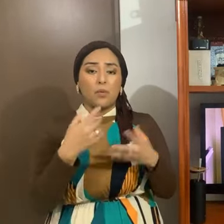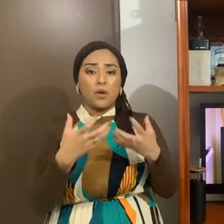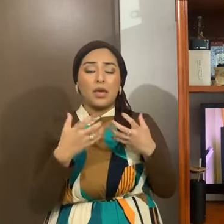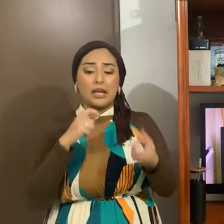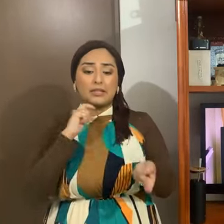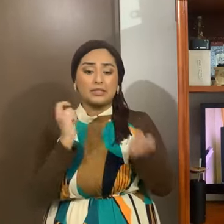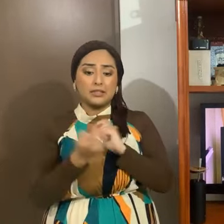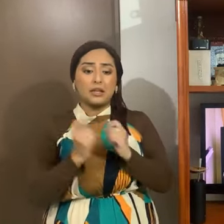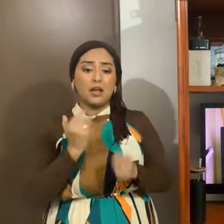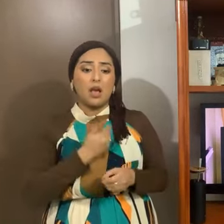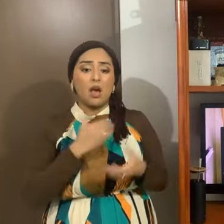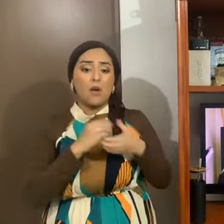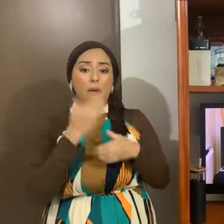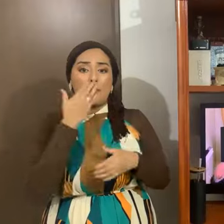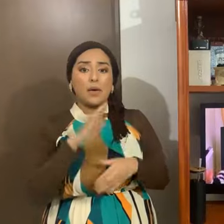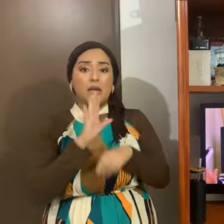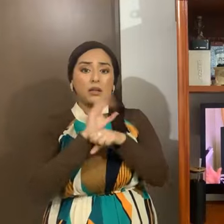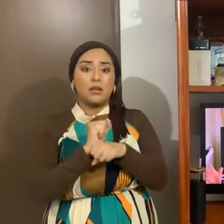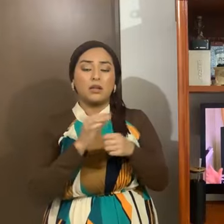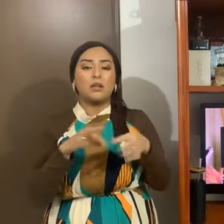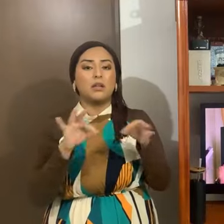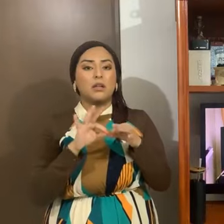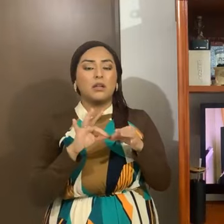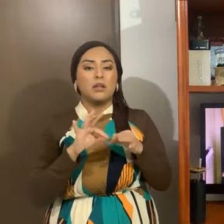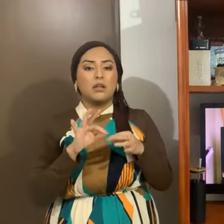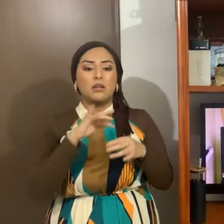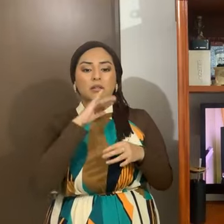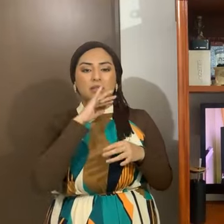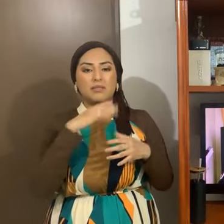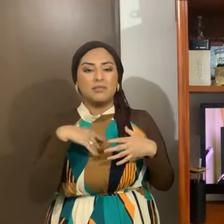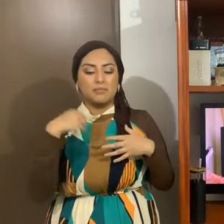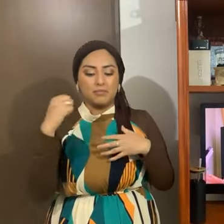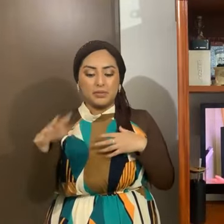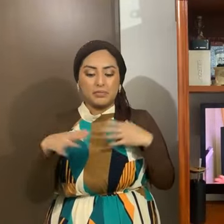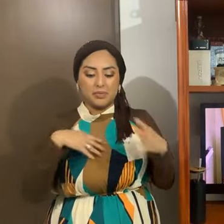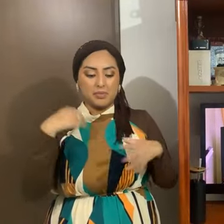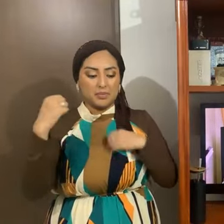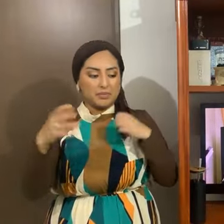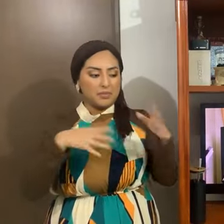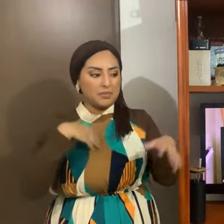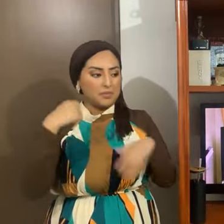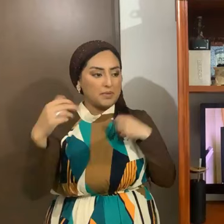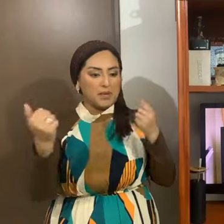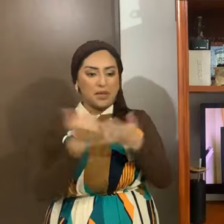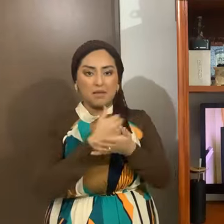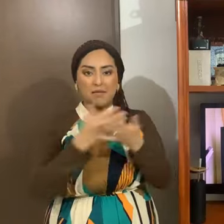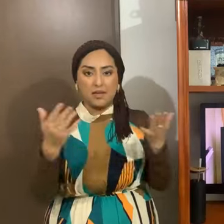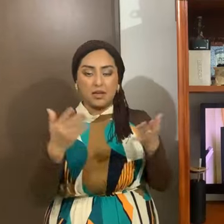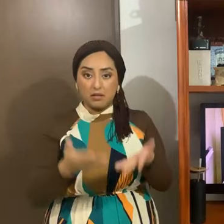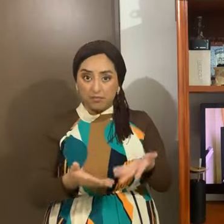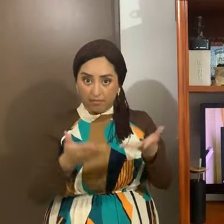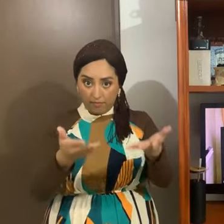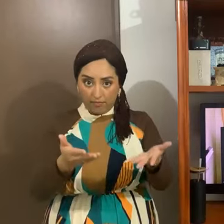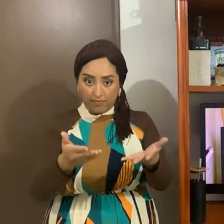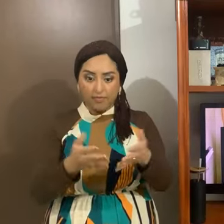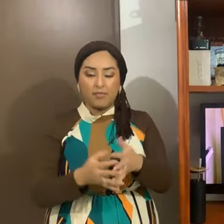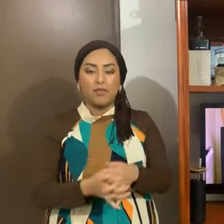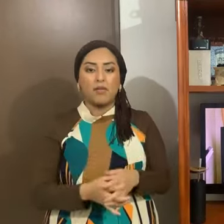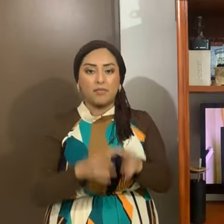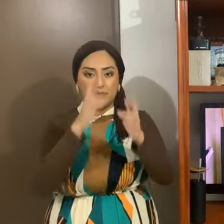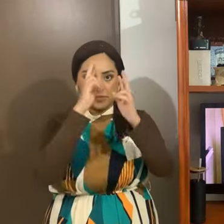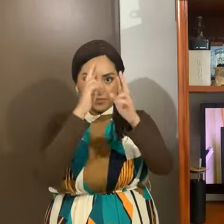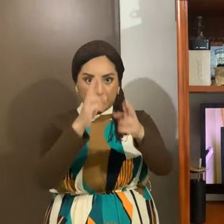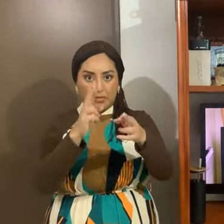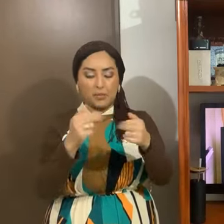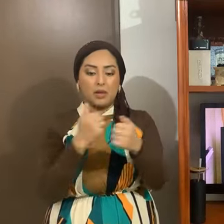nuestros malos hábitos, hay que descontaminarse. Hay que quitarse todo. Un consejo que les doy con mucho